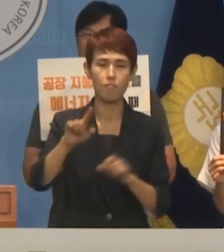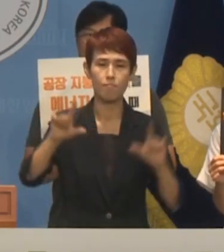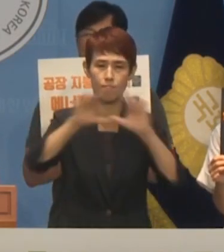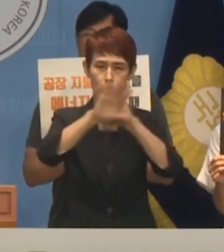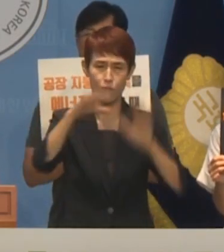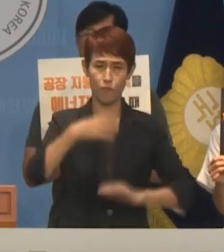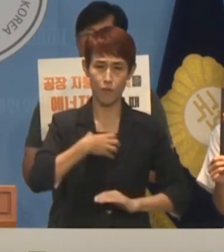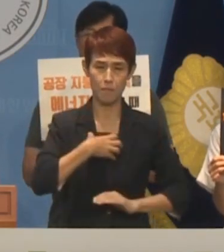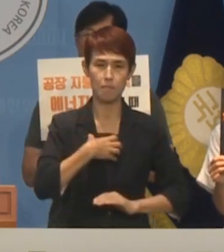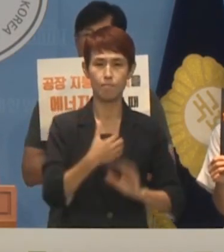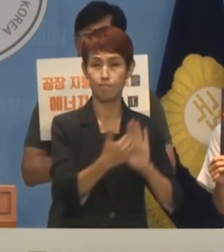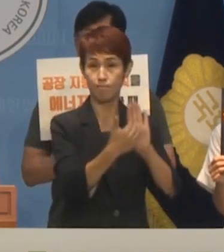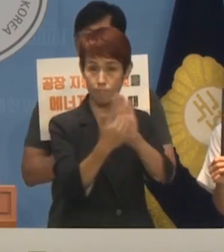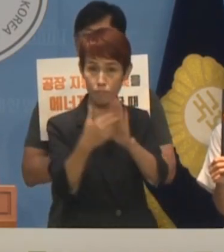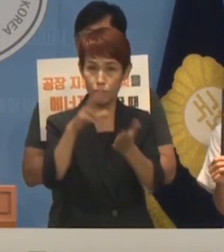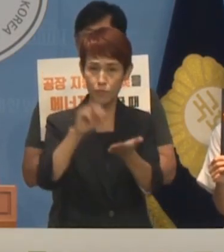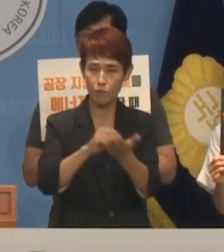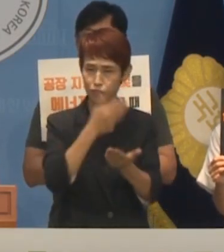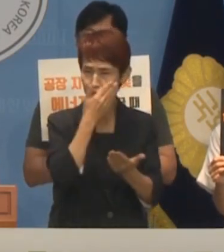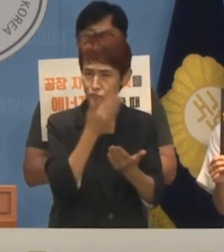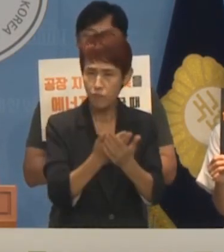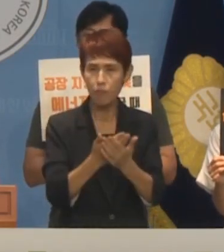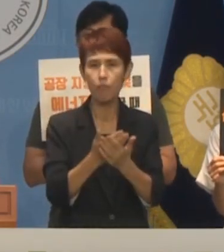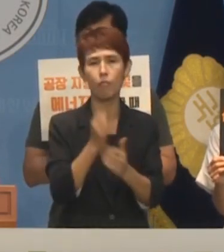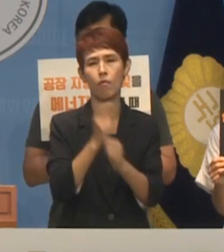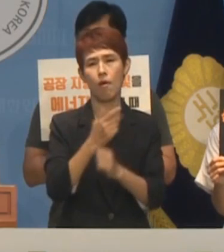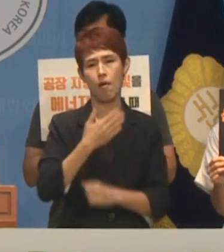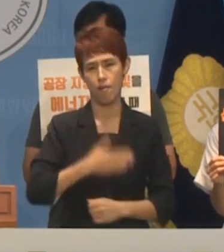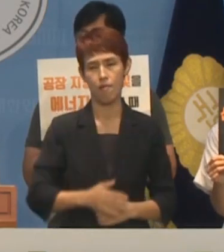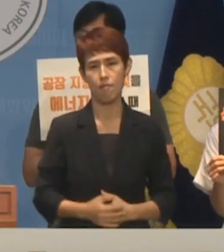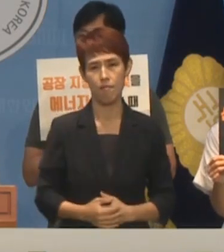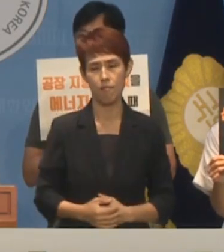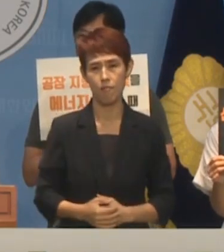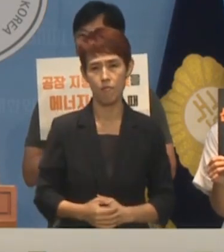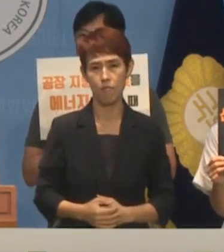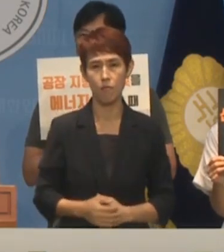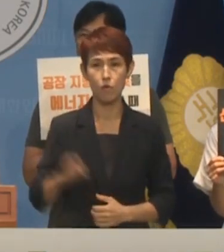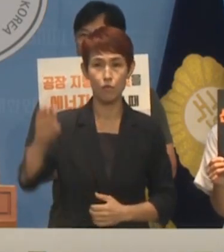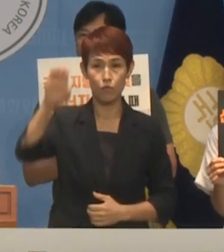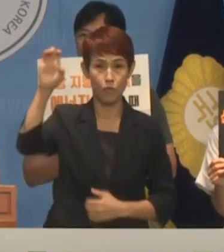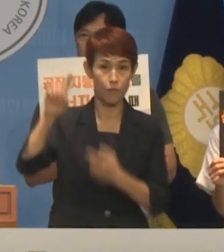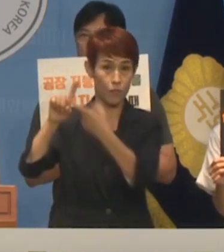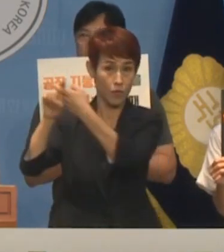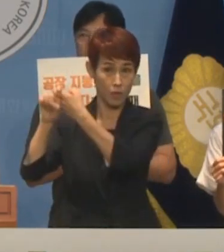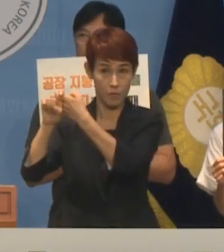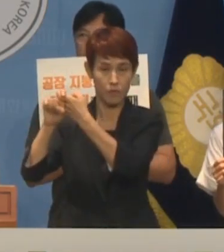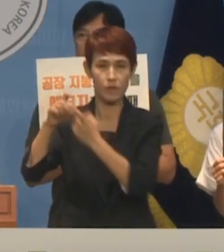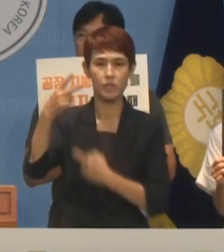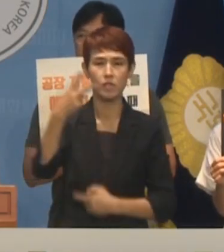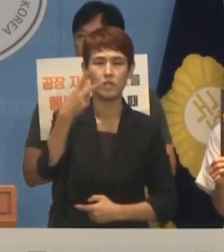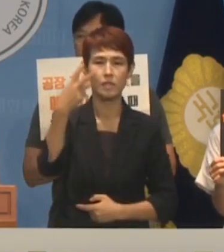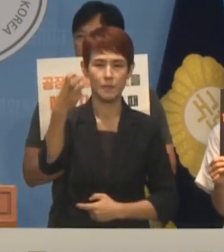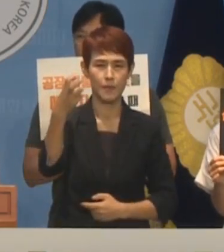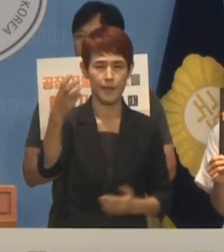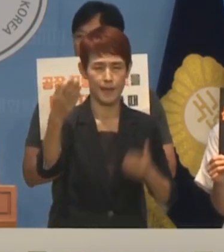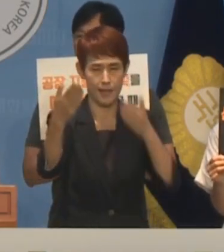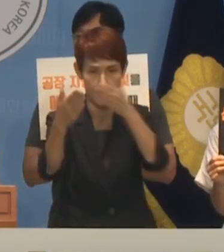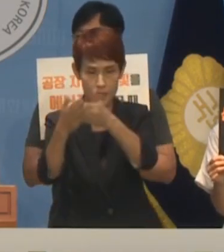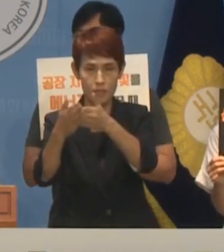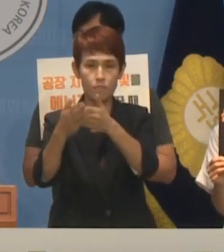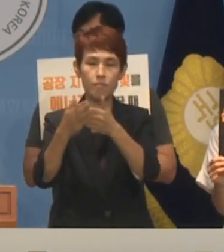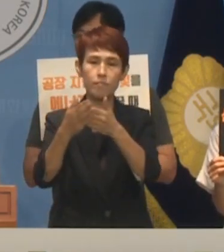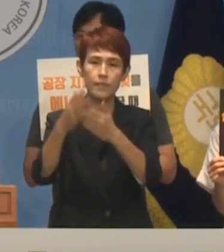핵심 수단으로 자리매김한 지 오래입니다. 특히 유럽연합은 2030년까지 신규